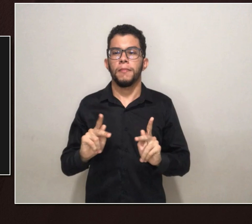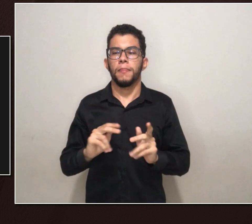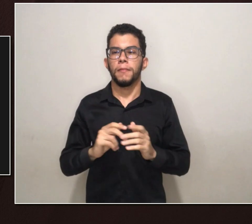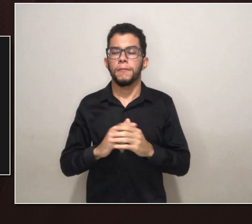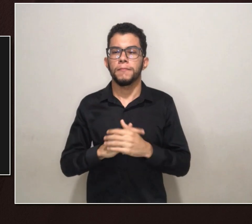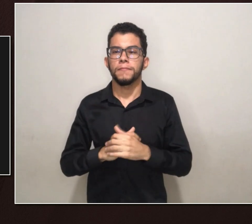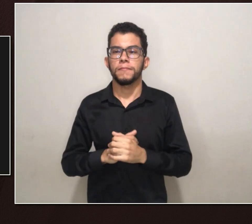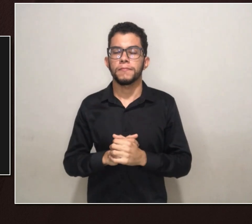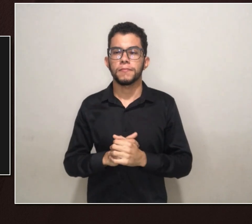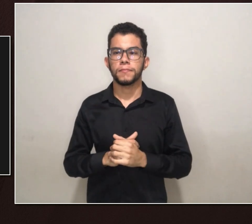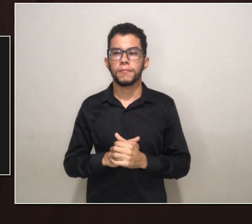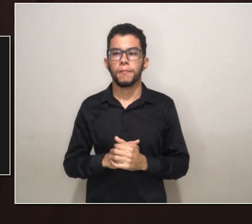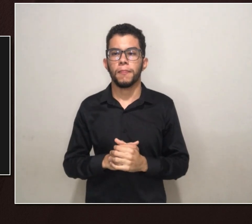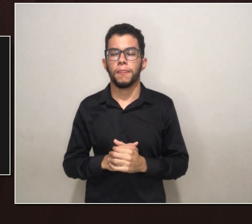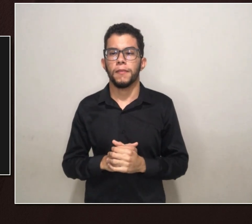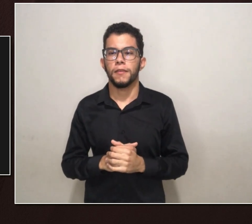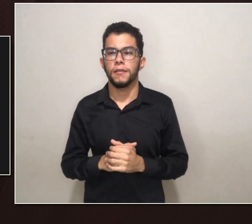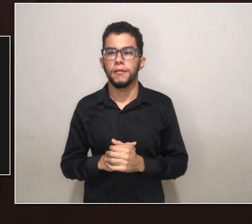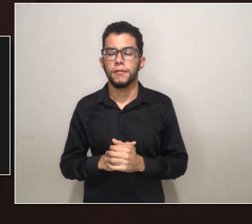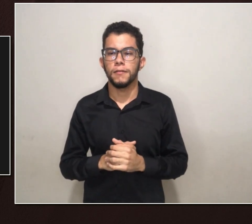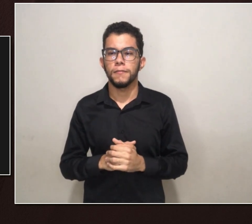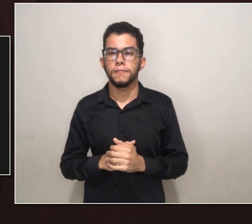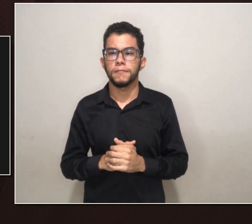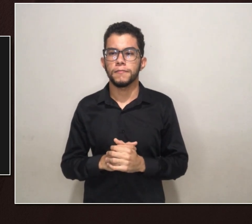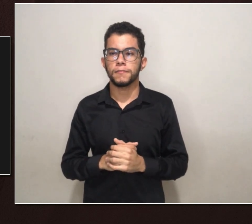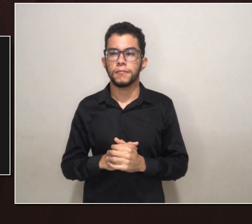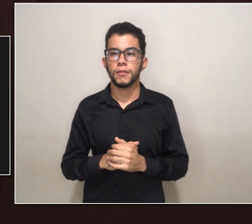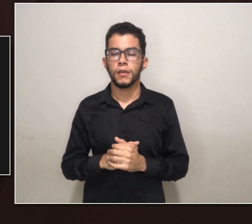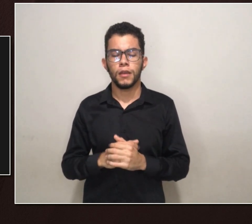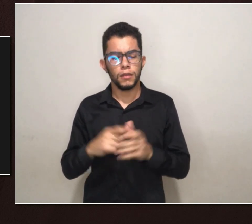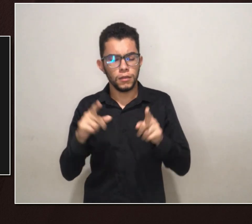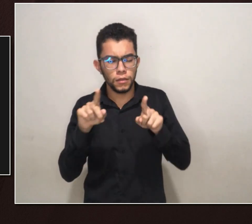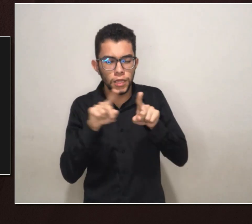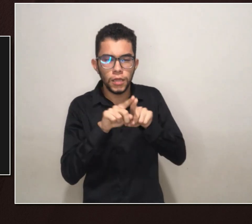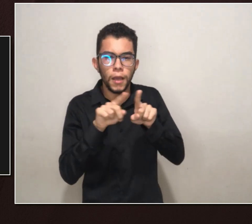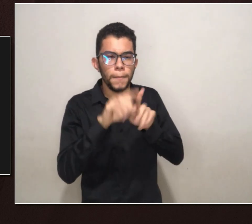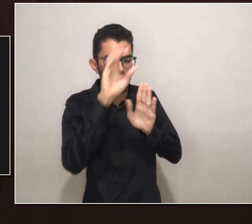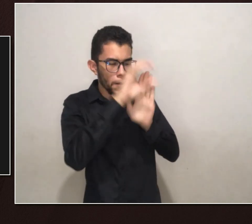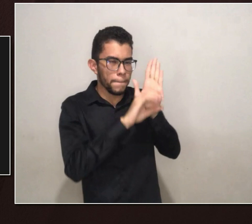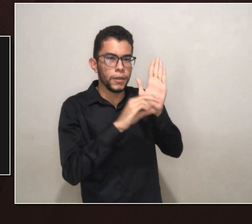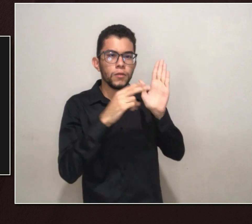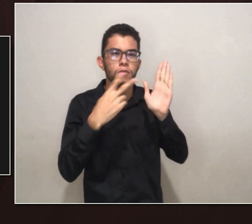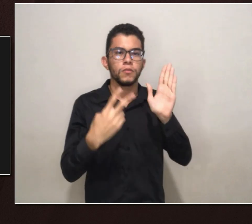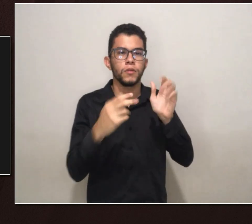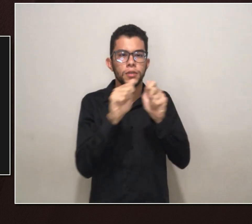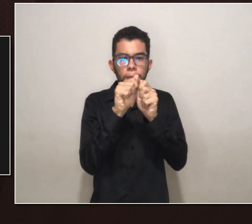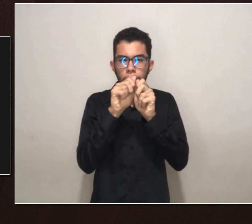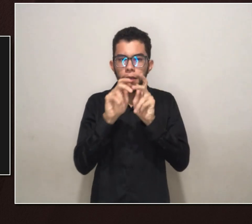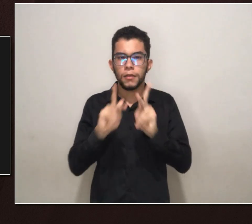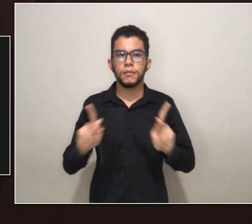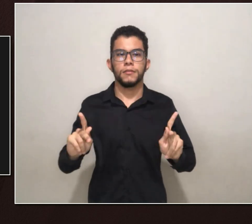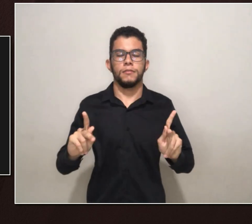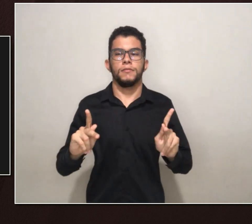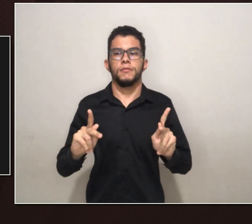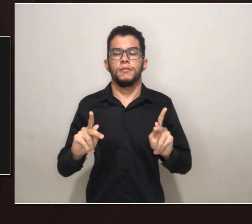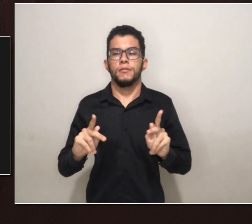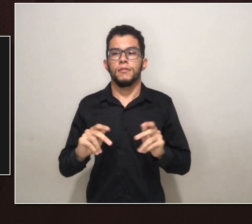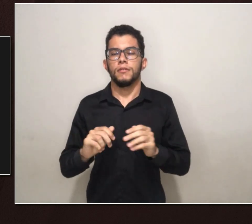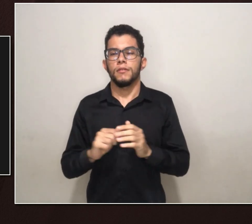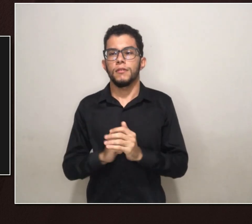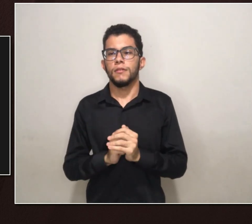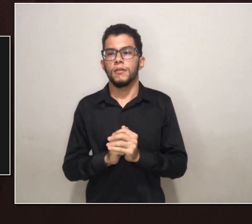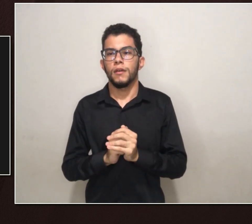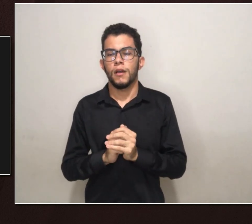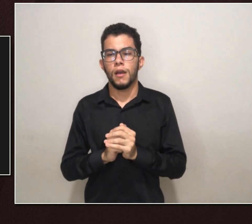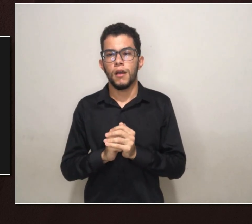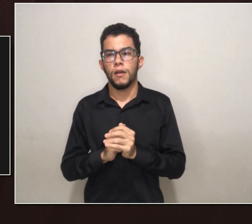del libro del capítulo 2 del libro de Apocalipsis. Continuando con la línea, ¿no?, que venimos viendo ya